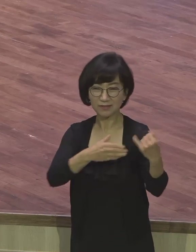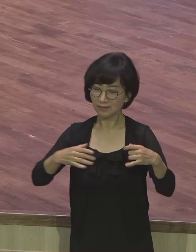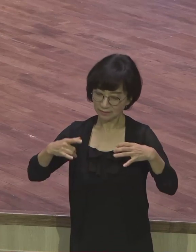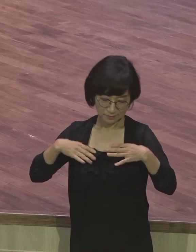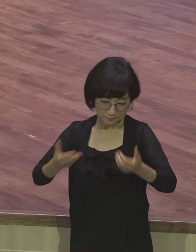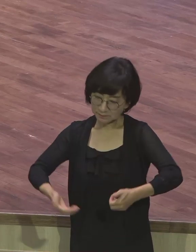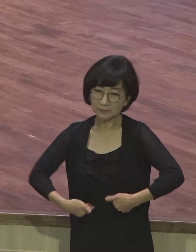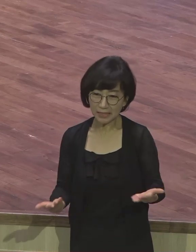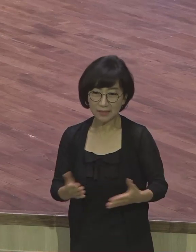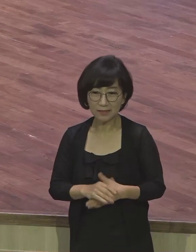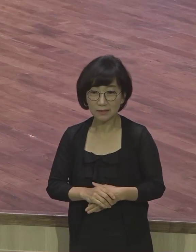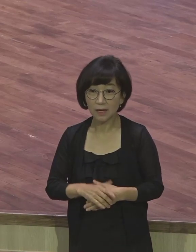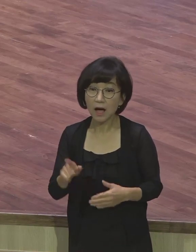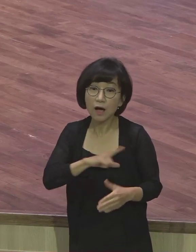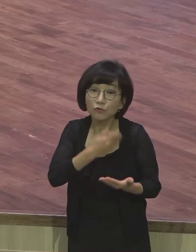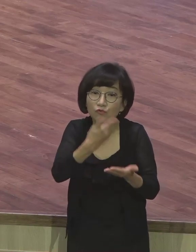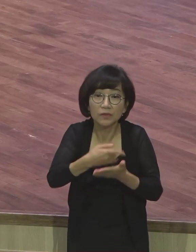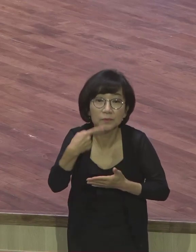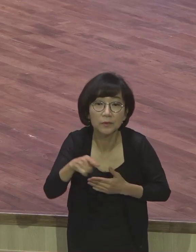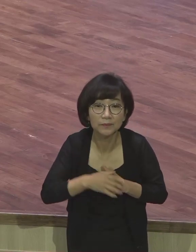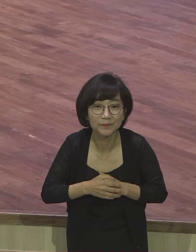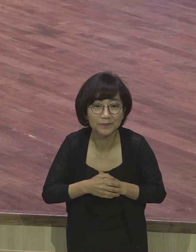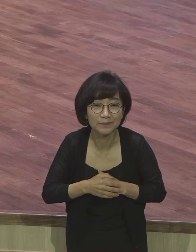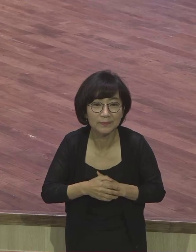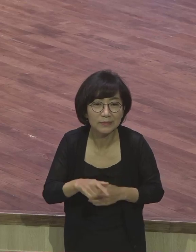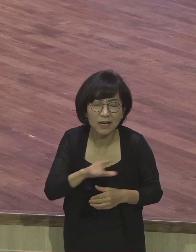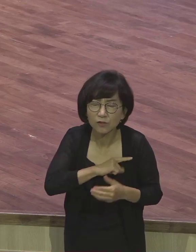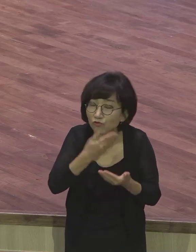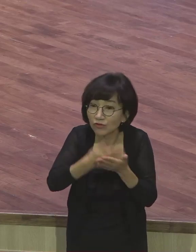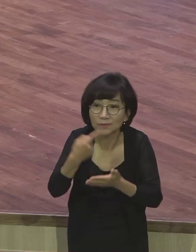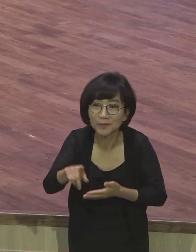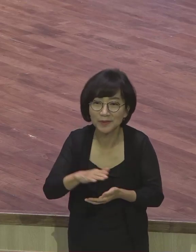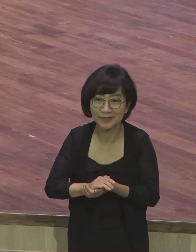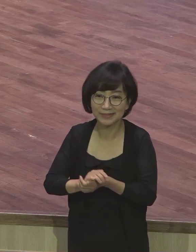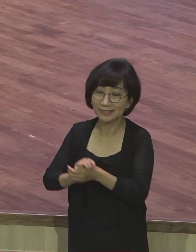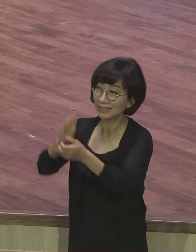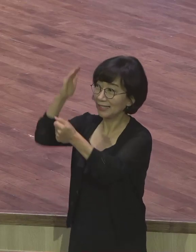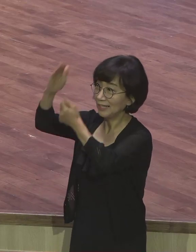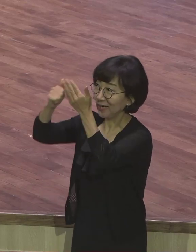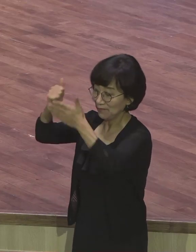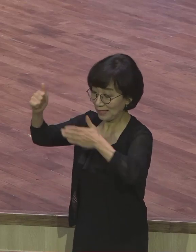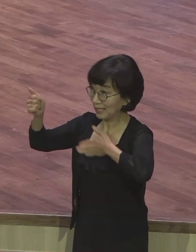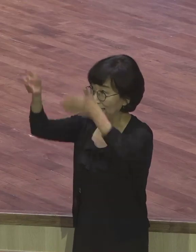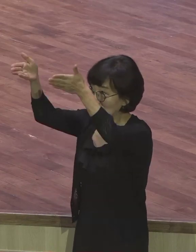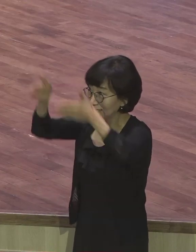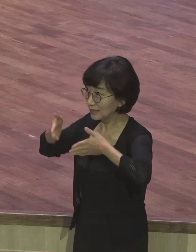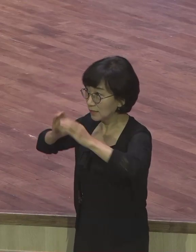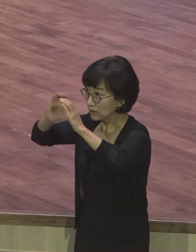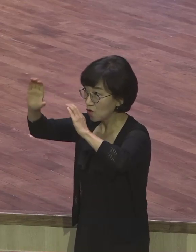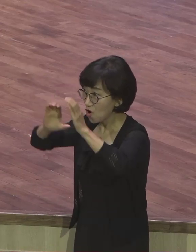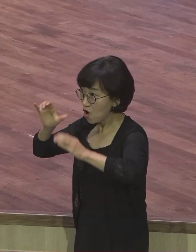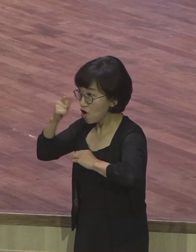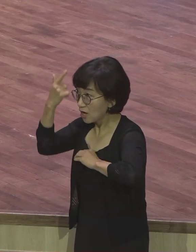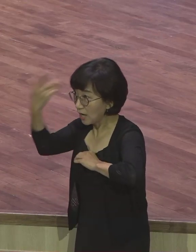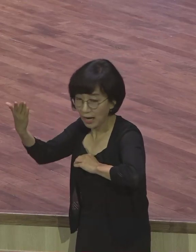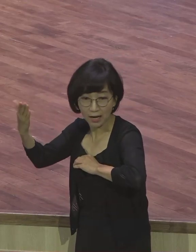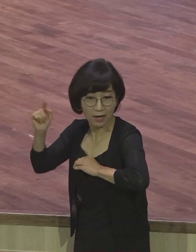중요한 게 아니에요. 제일 중요한 게 뭐냐? 최우선순위 하나님과 내가 지금 소통하고 있나 안